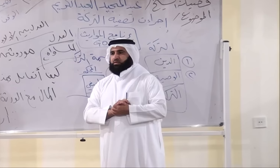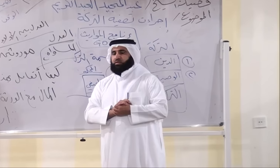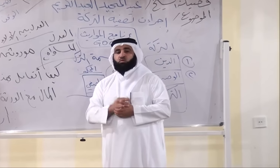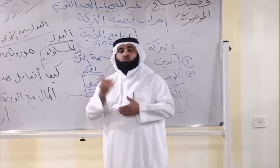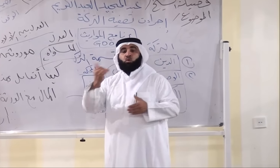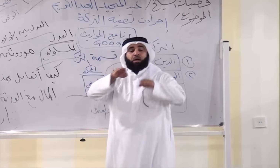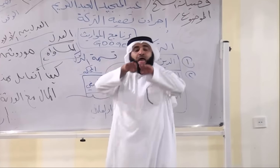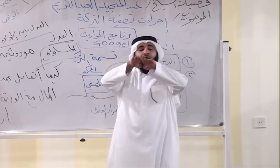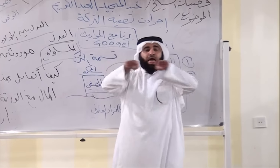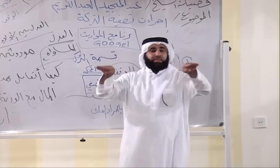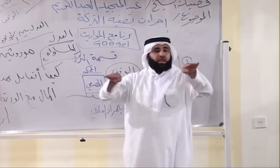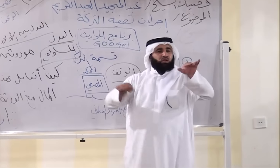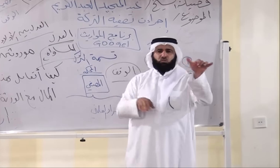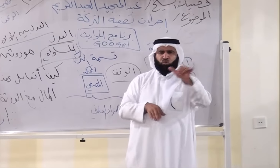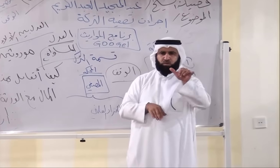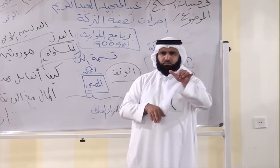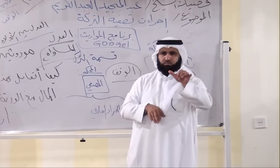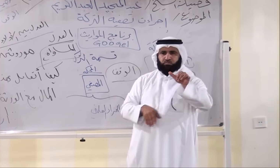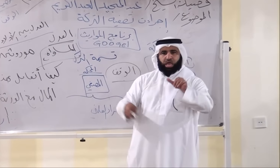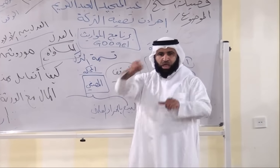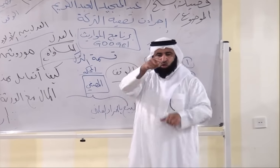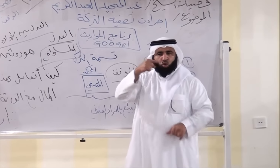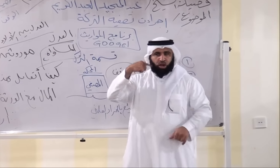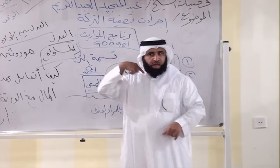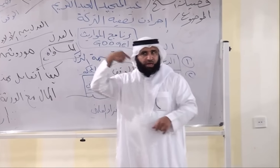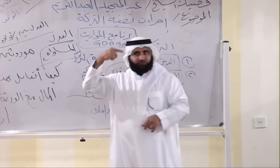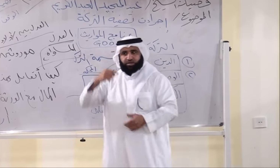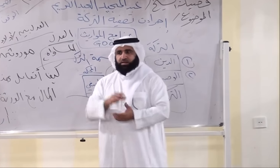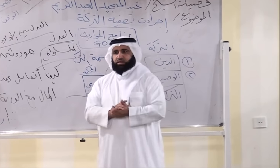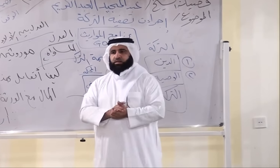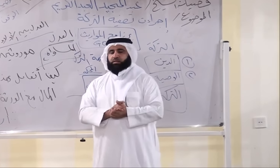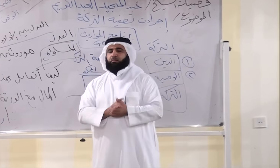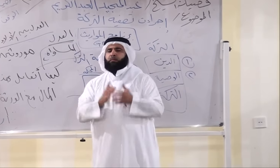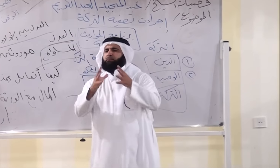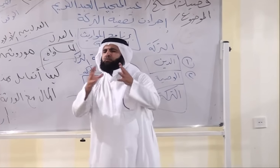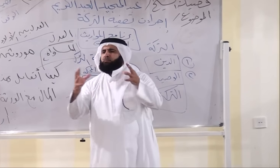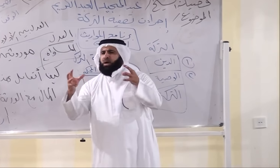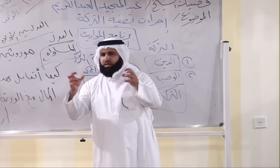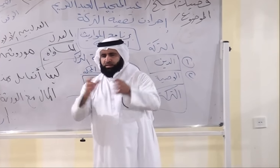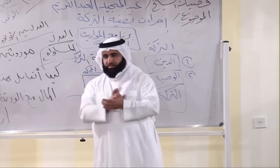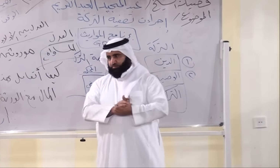فالعدل أول شيء أنت كل إنسان يعرف كيف تحقيقه، بمعنى أنه